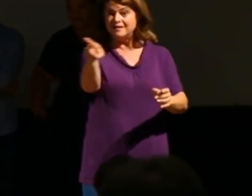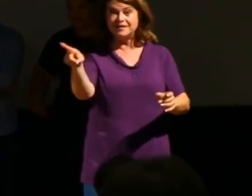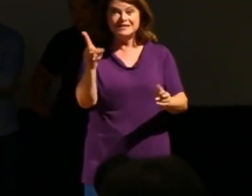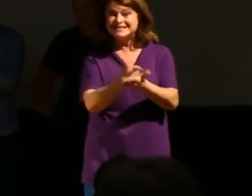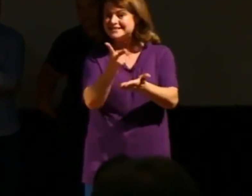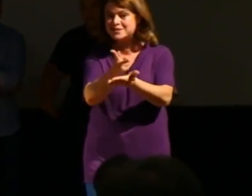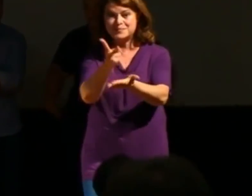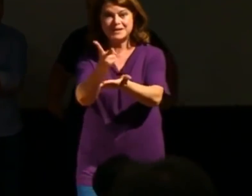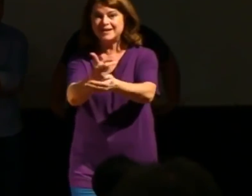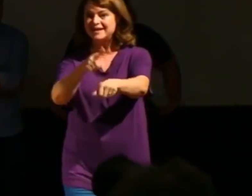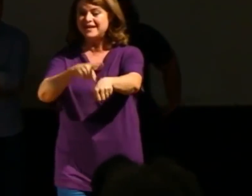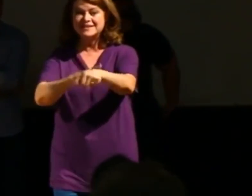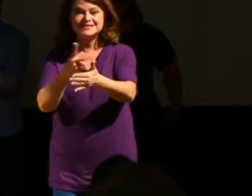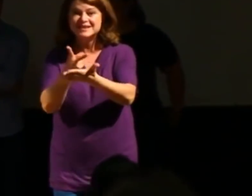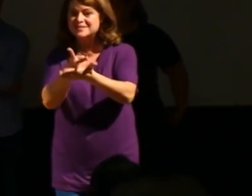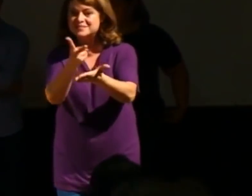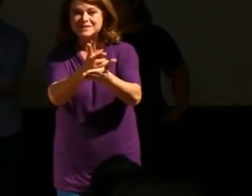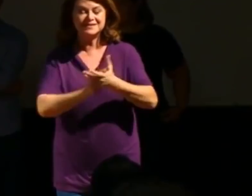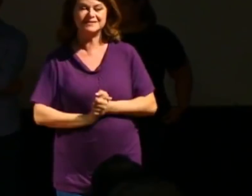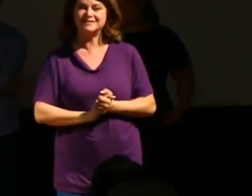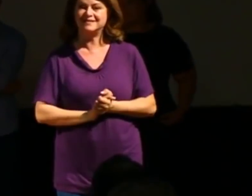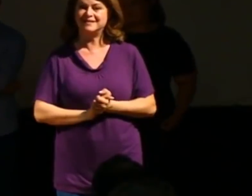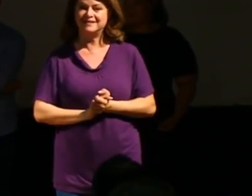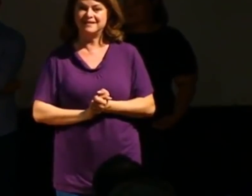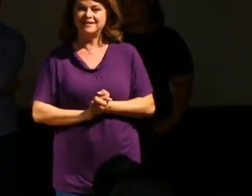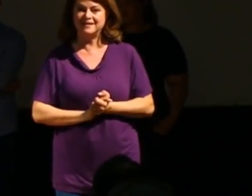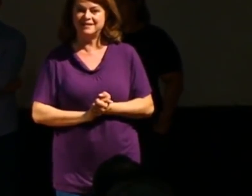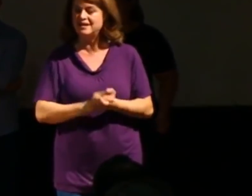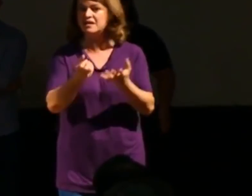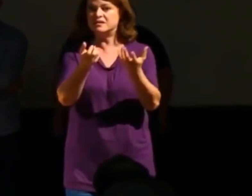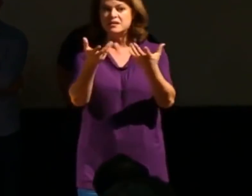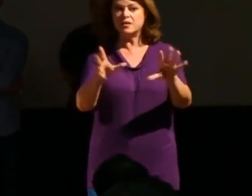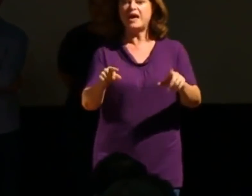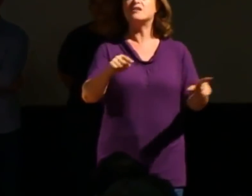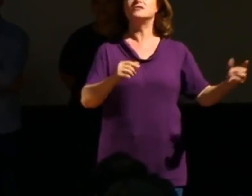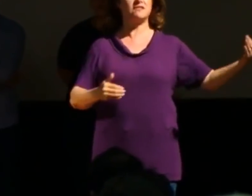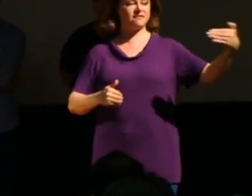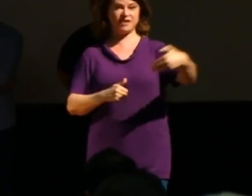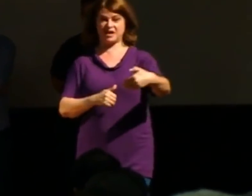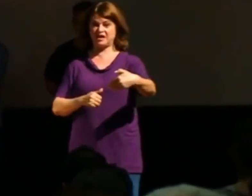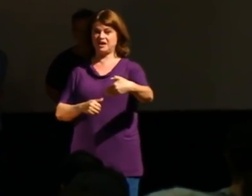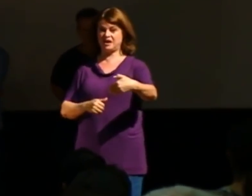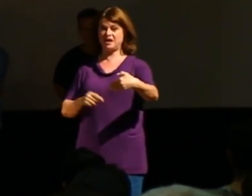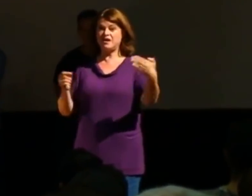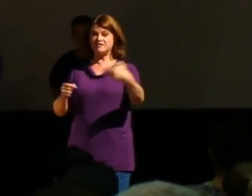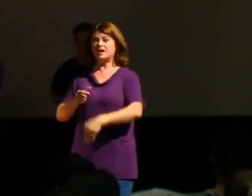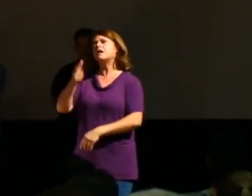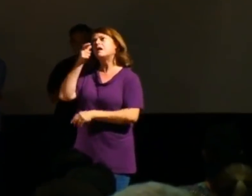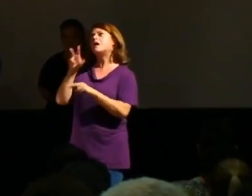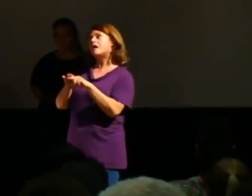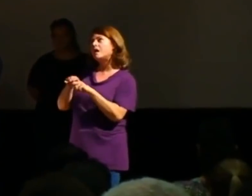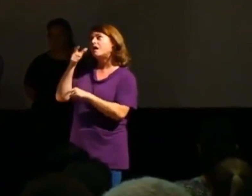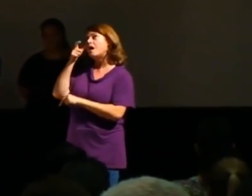venha aqui, encontre com Ele, dê um tchau na porta, eu volto domingo que vem, eu volto semana que vem, eu volto mês que vem. Ele quer andar